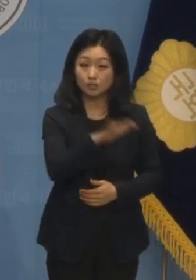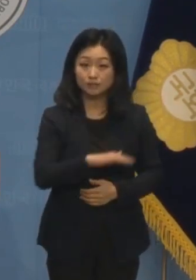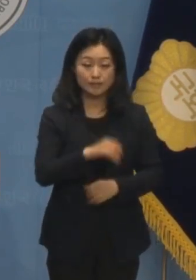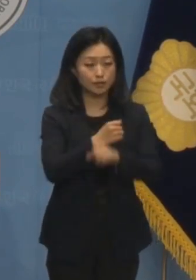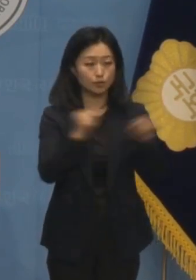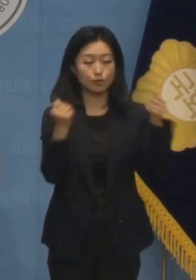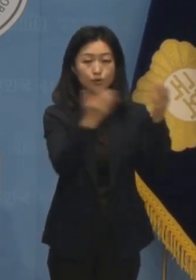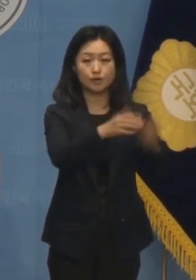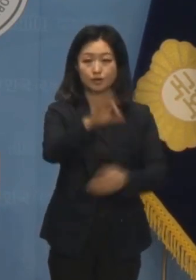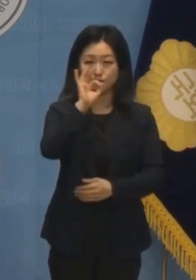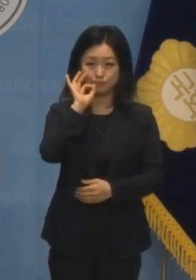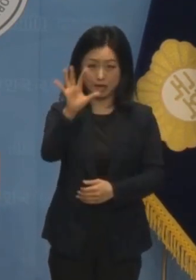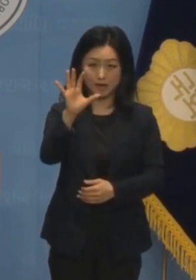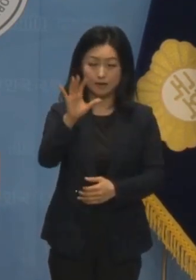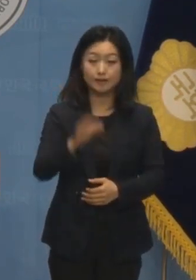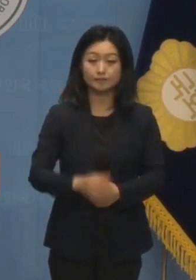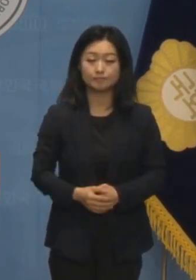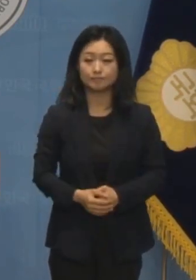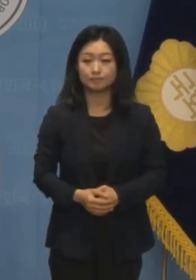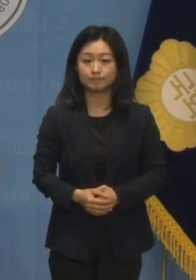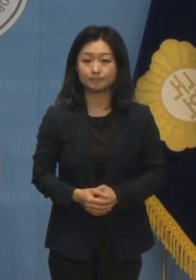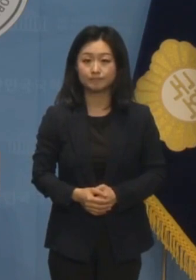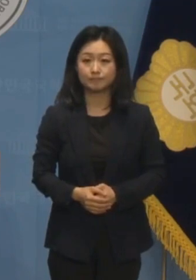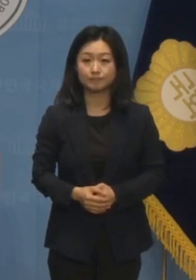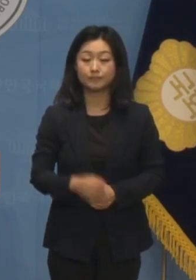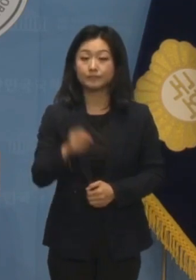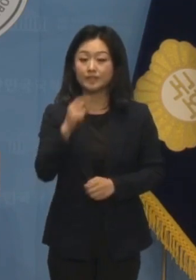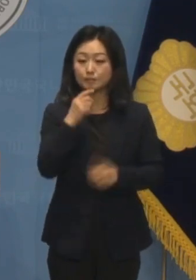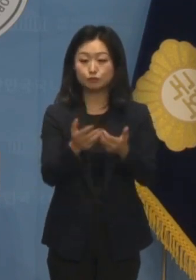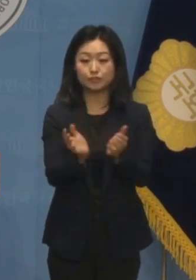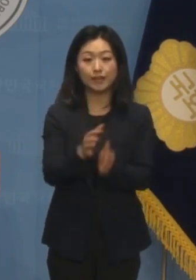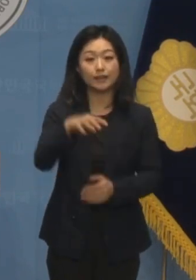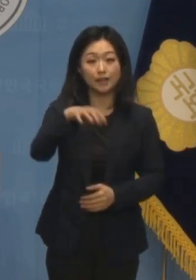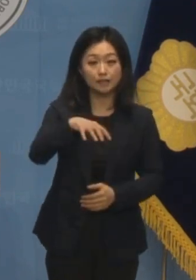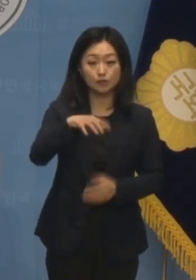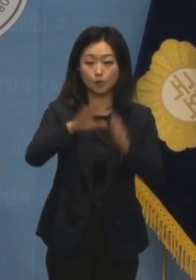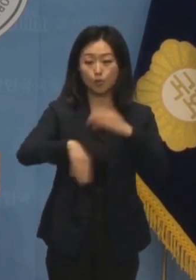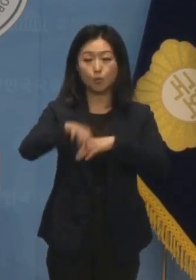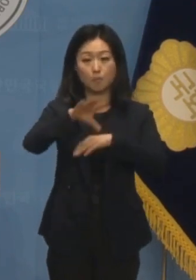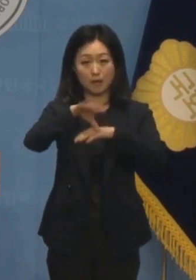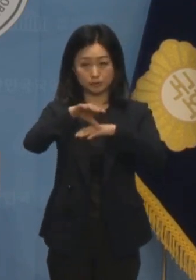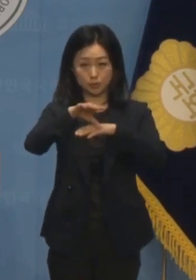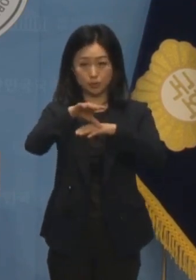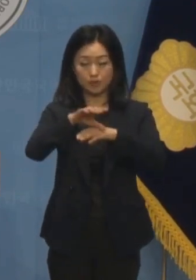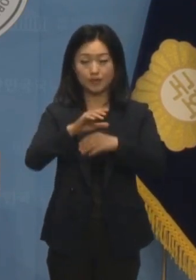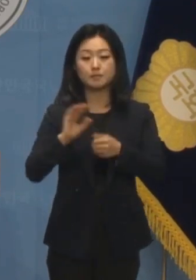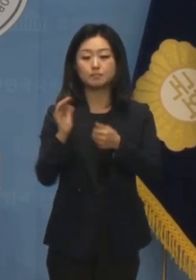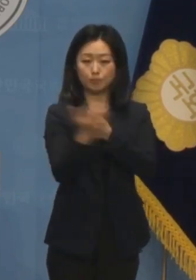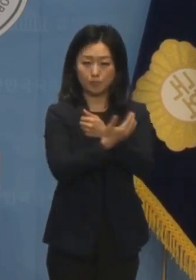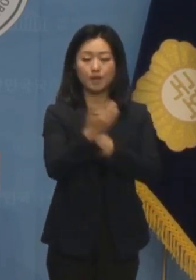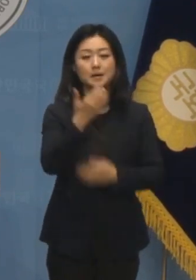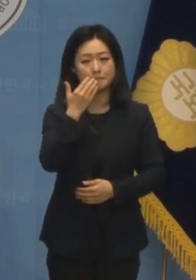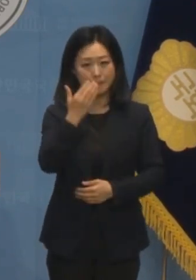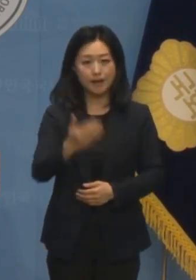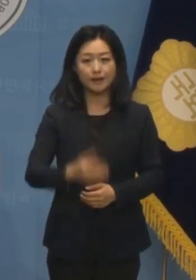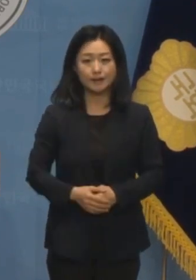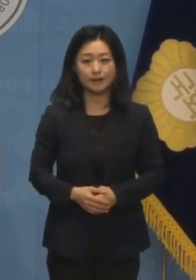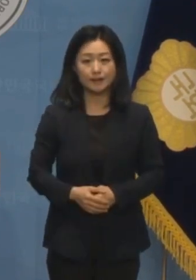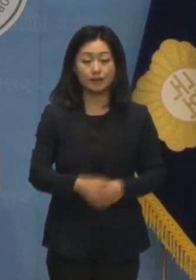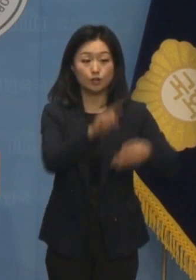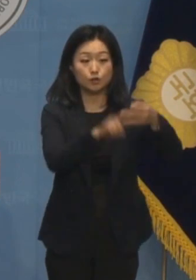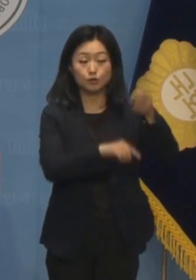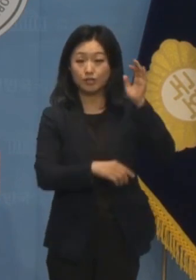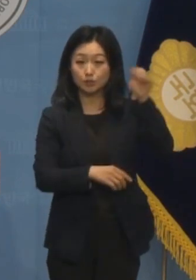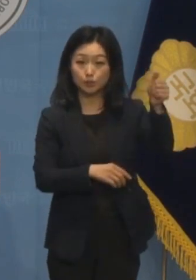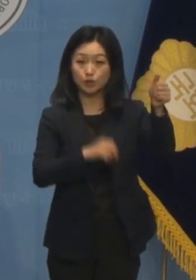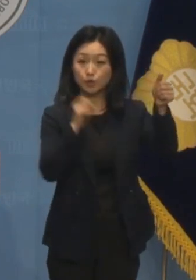용납하지 않으실 것입니다 더불어민주당은 공영 방송을 지키겠습니다 윤석열